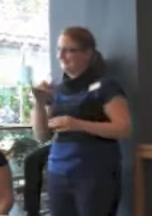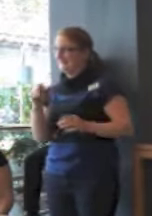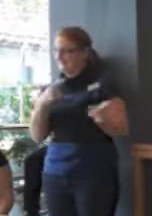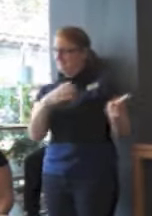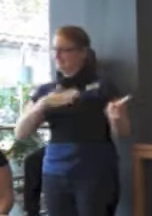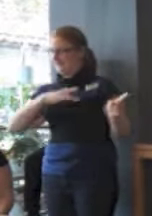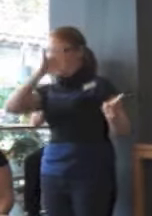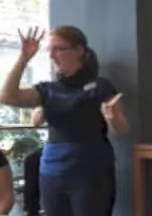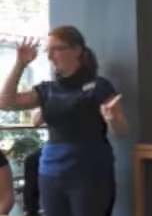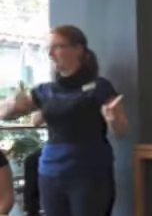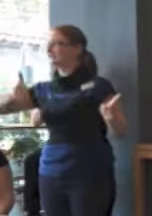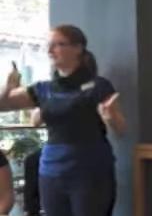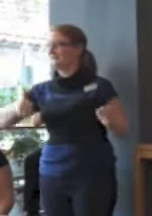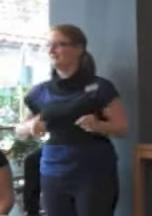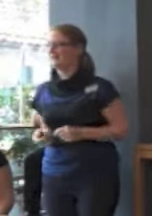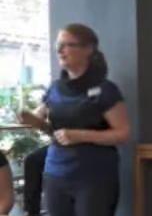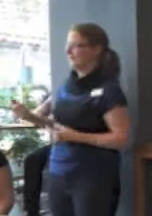så att...